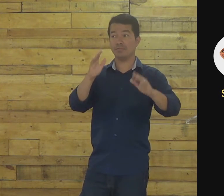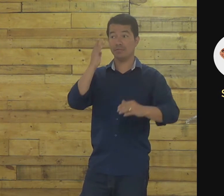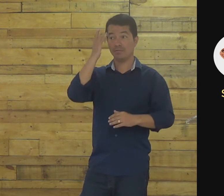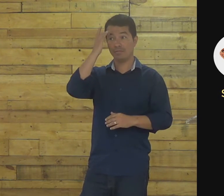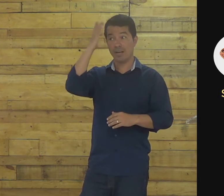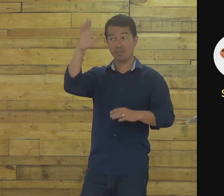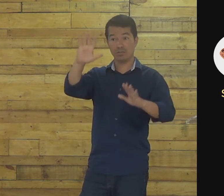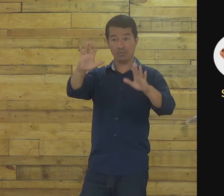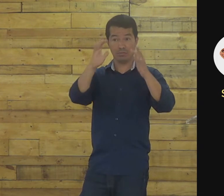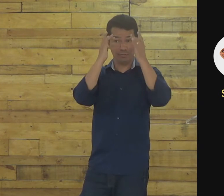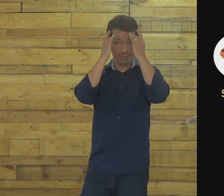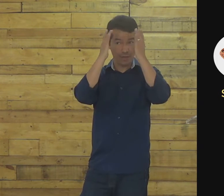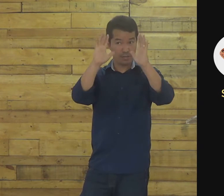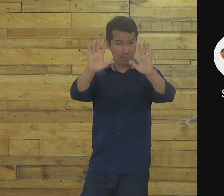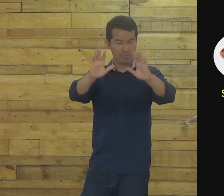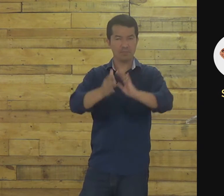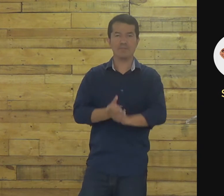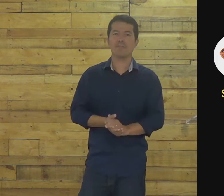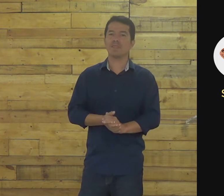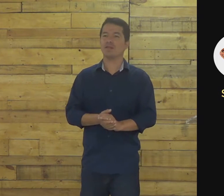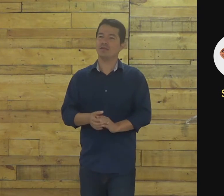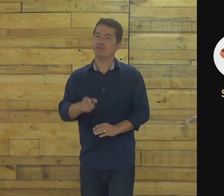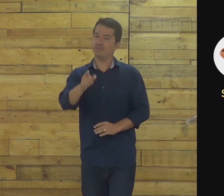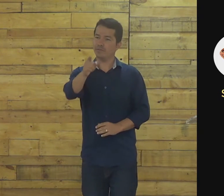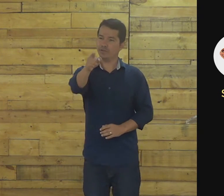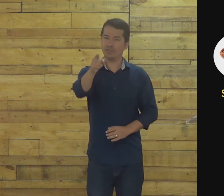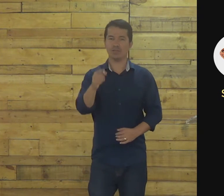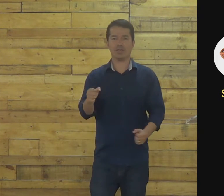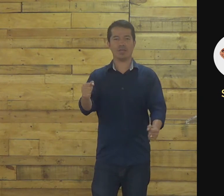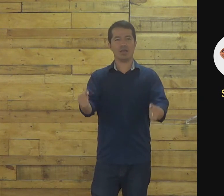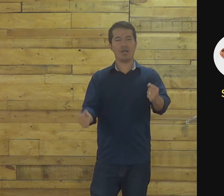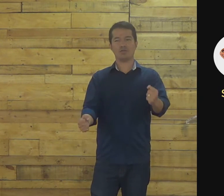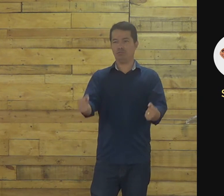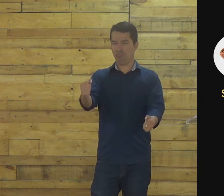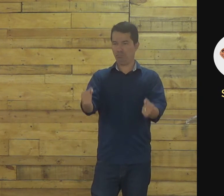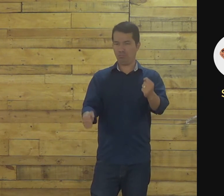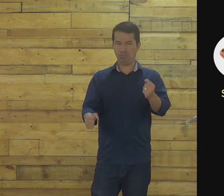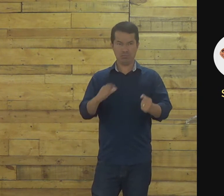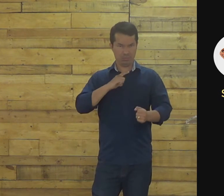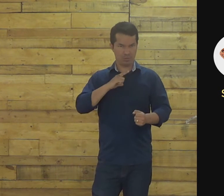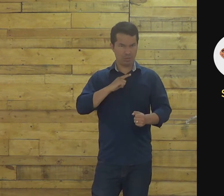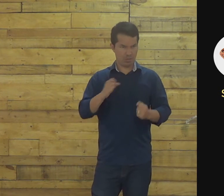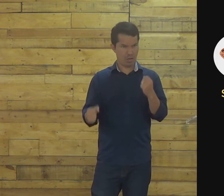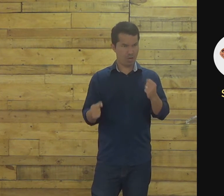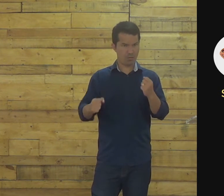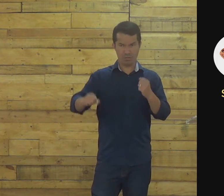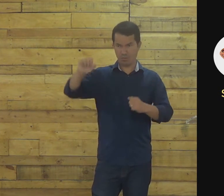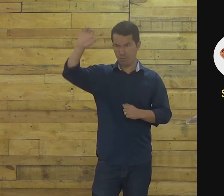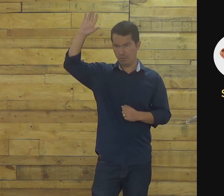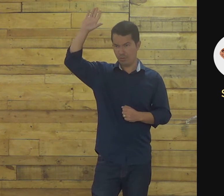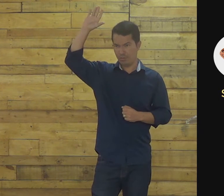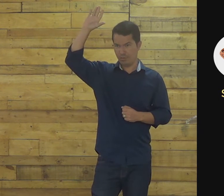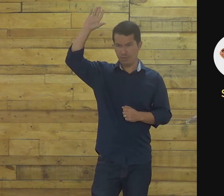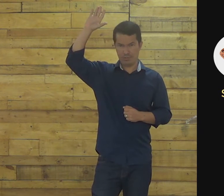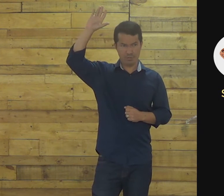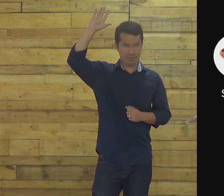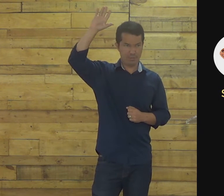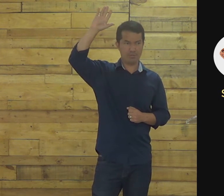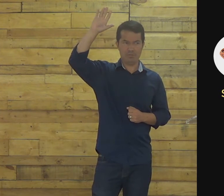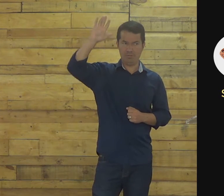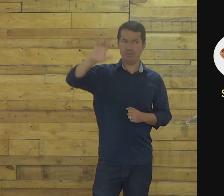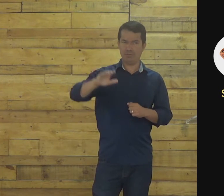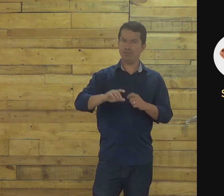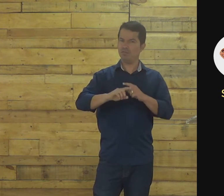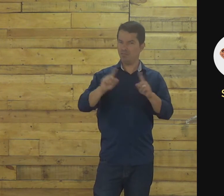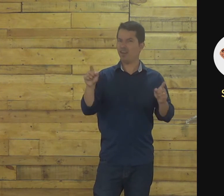Isso. Mais fácil, ó, gente, mais fácil. Está dirigindo? Quem tem carro,